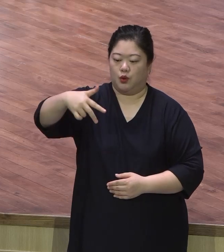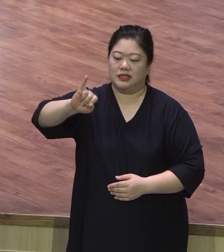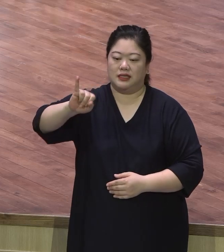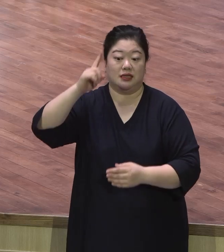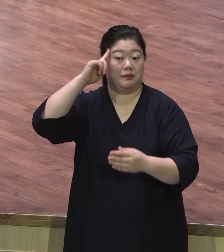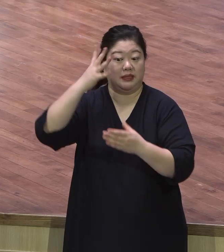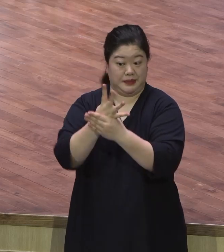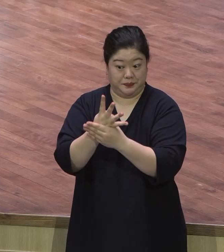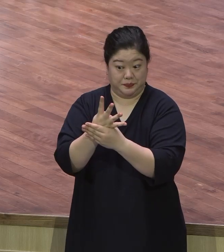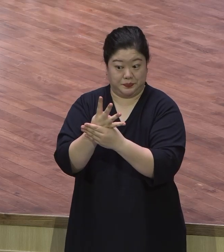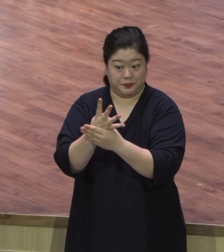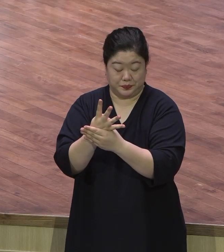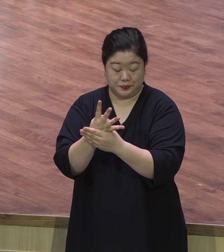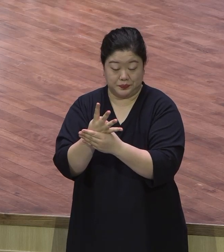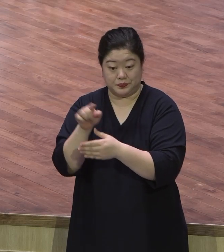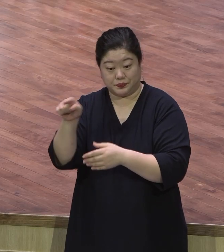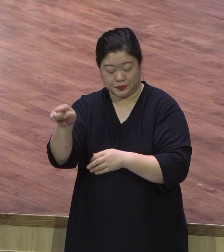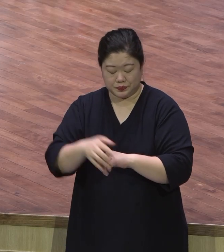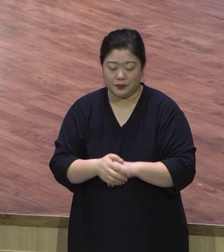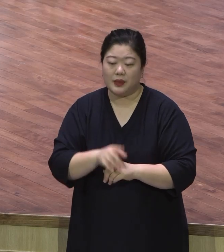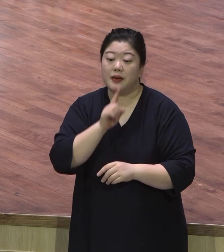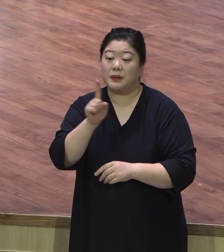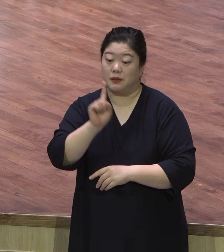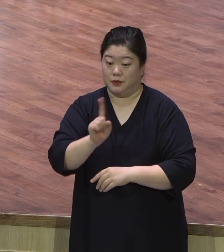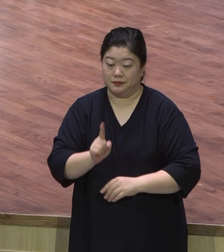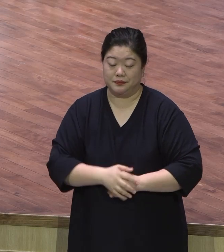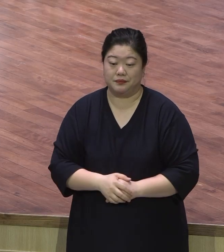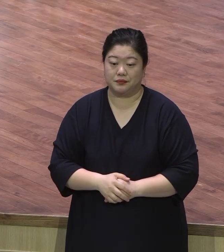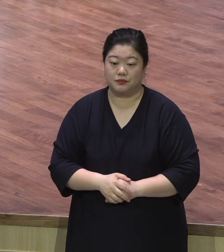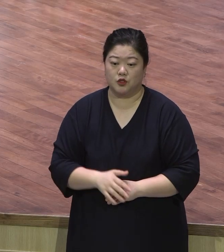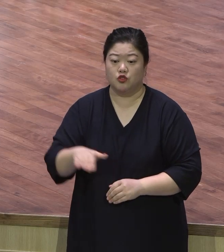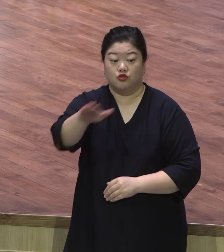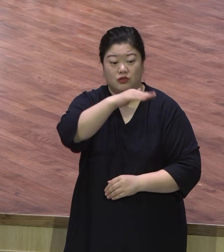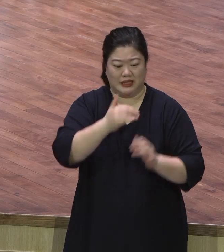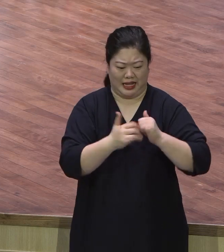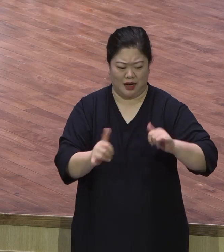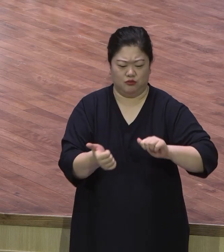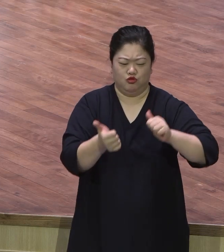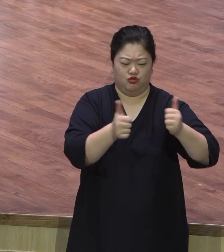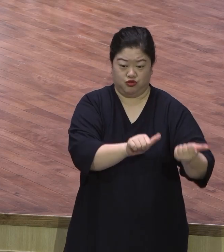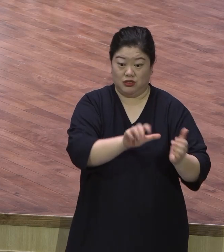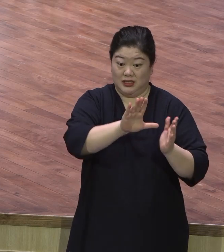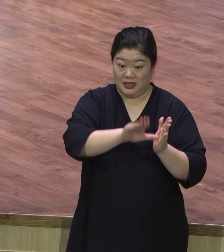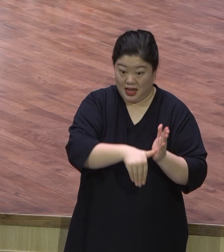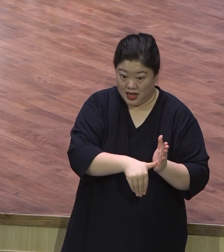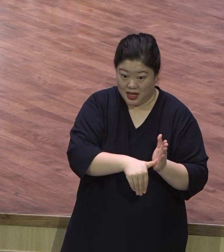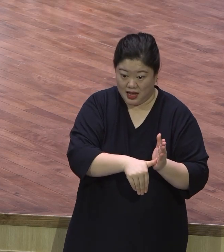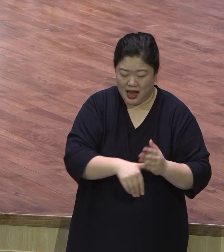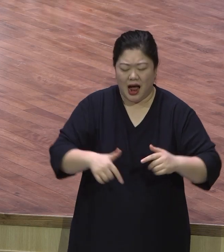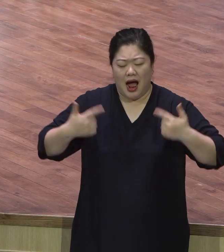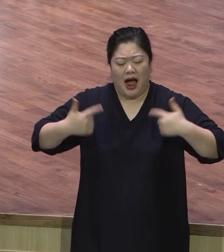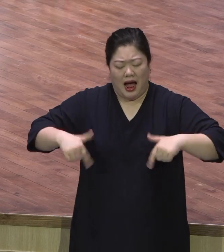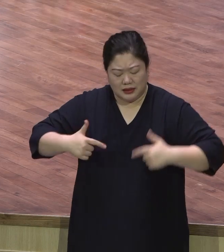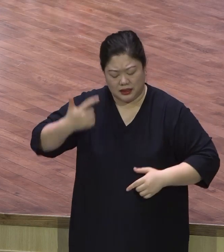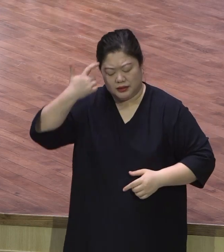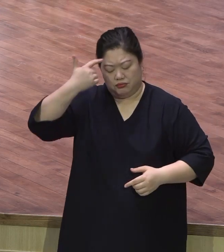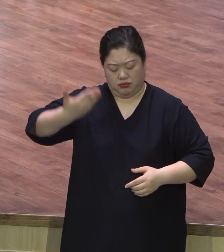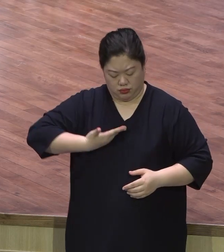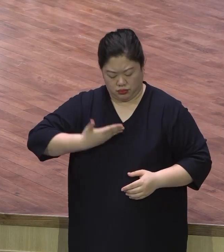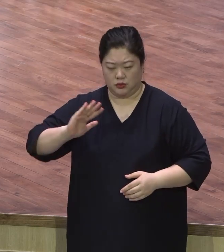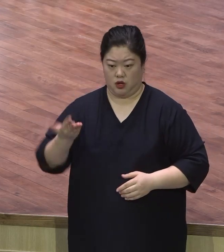박사라고 유명한 분이 있습니다 이분이 이런 고백에서 우리가 죽을 때 스스로 물어야 할 가장 중요한 질문입니다